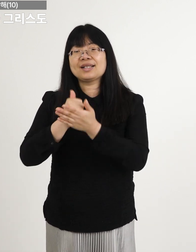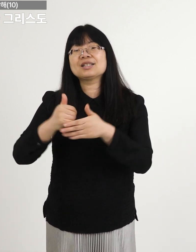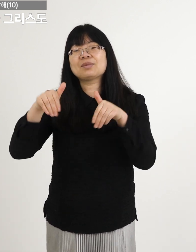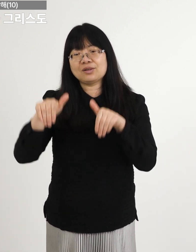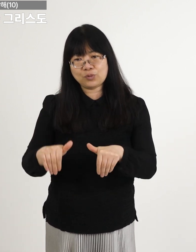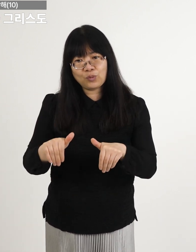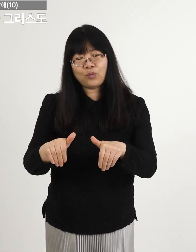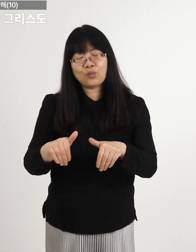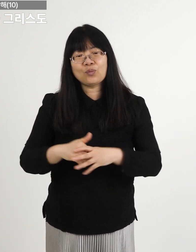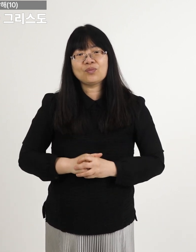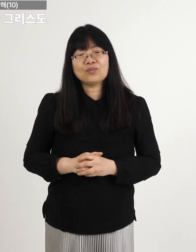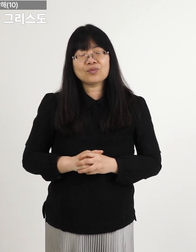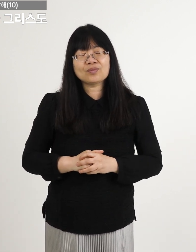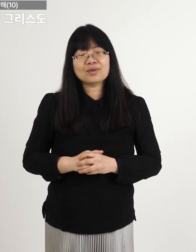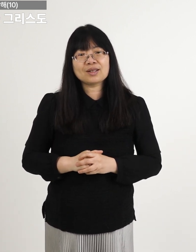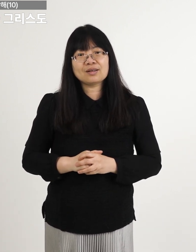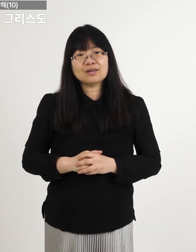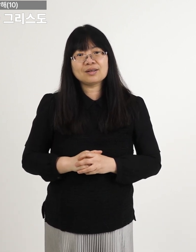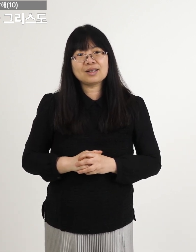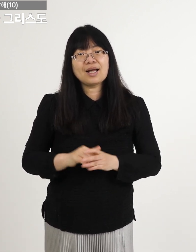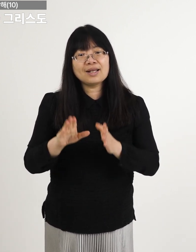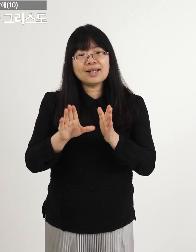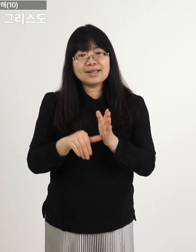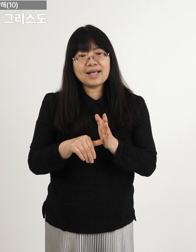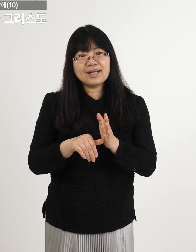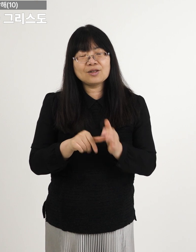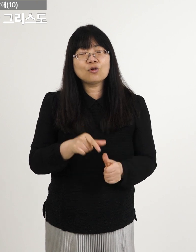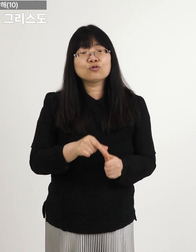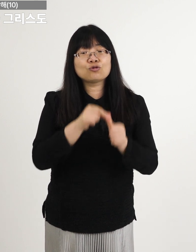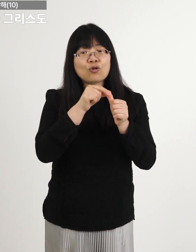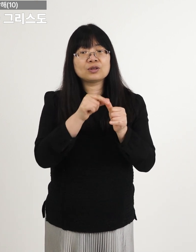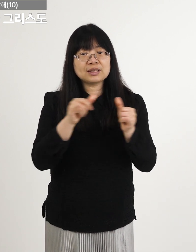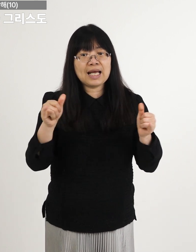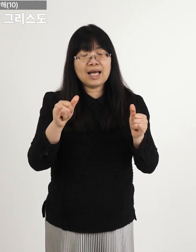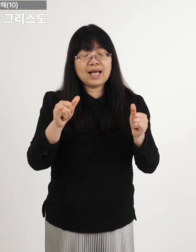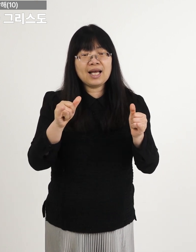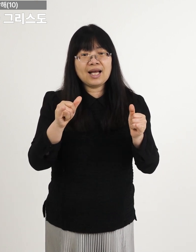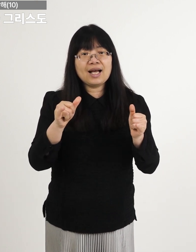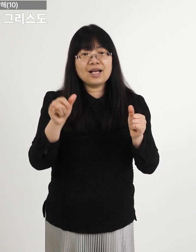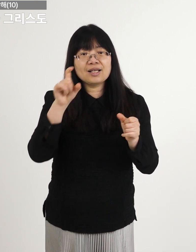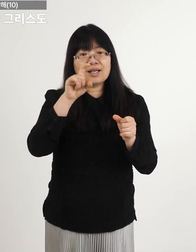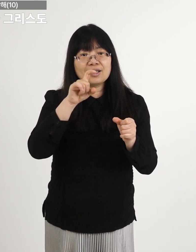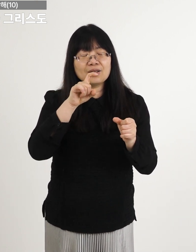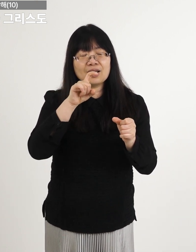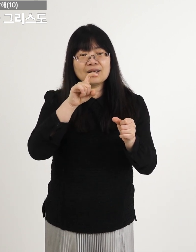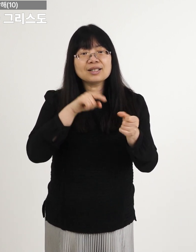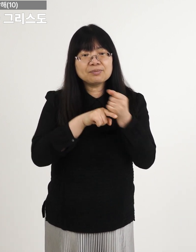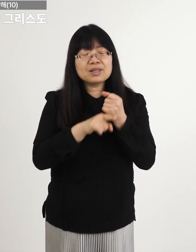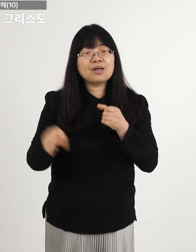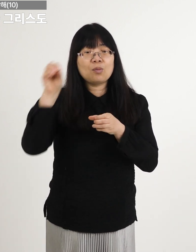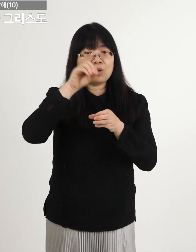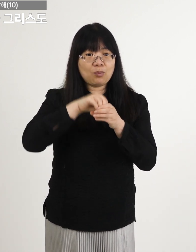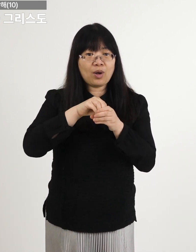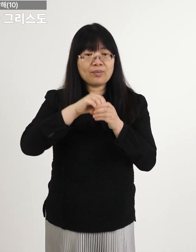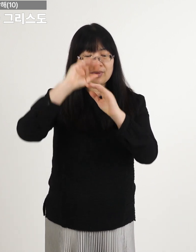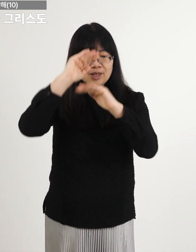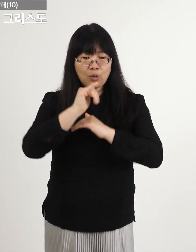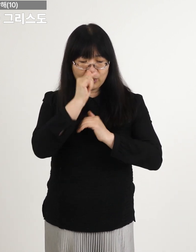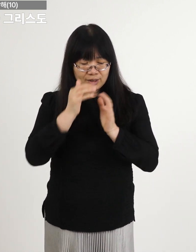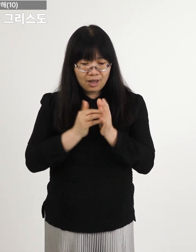종 할 때는 메시아적 그림을 갖고 있습니다. 즉 여기서부터